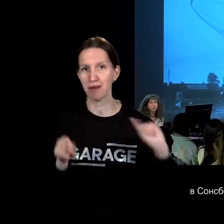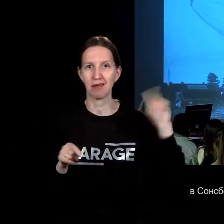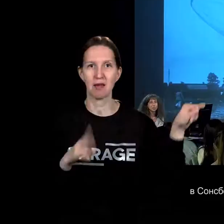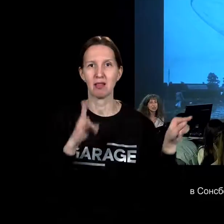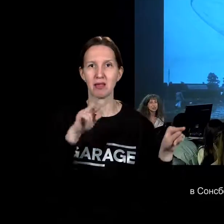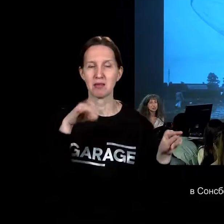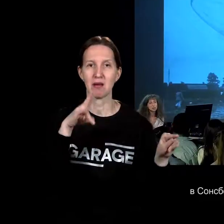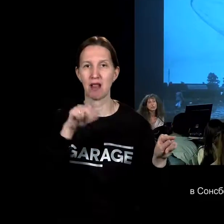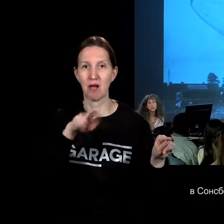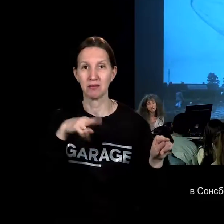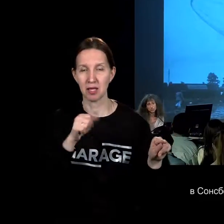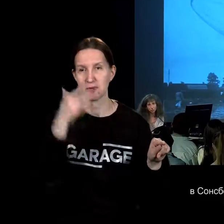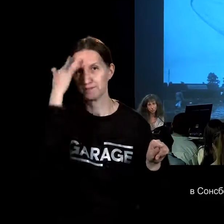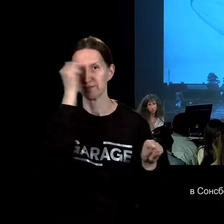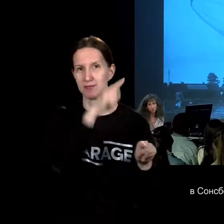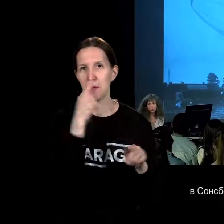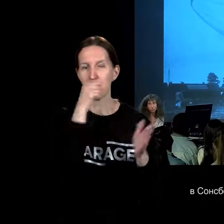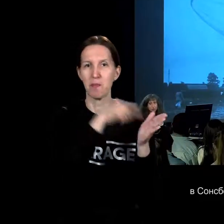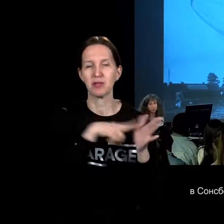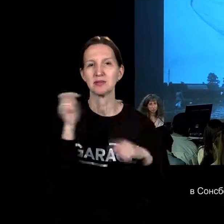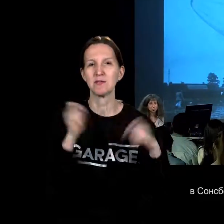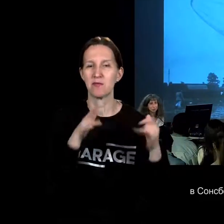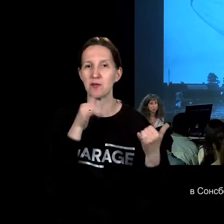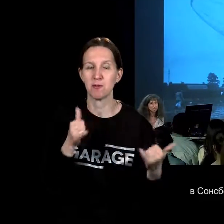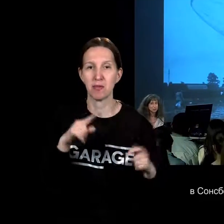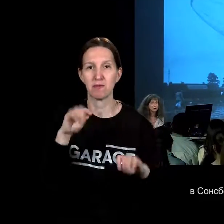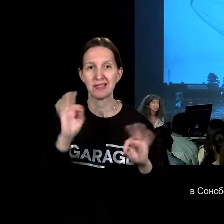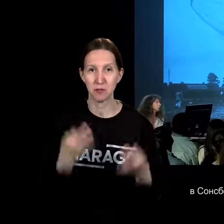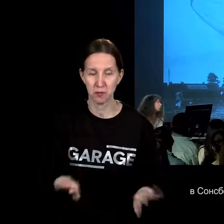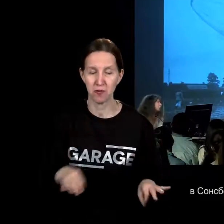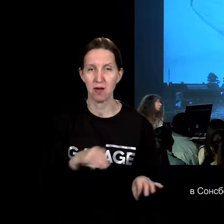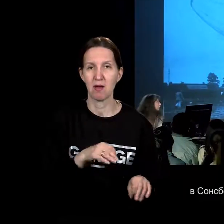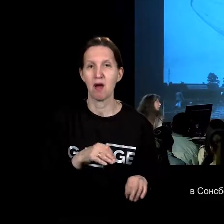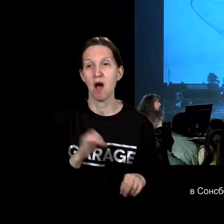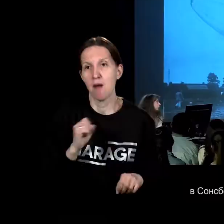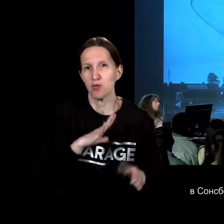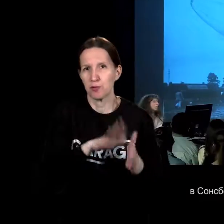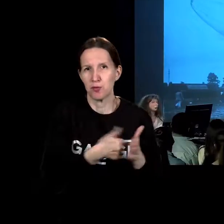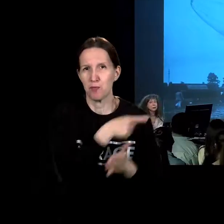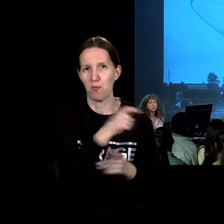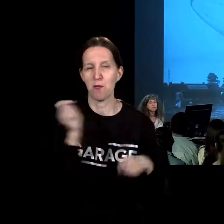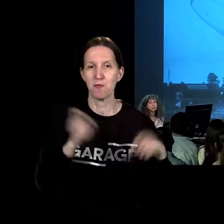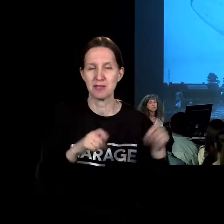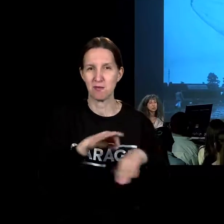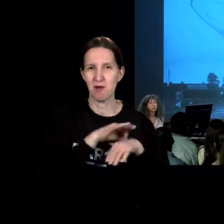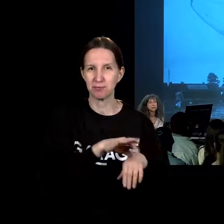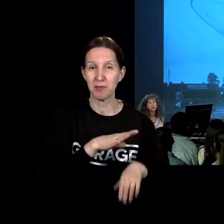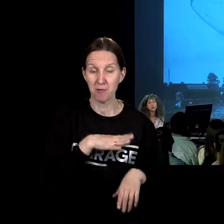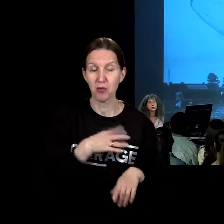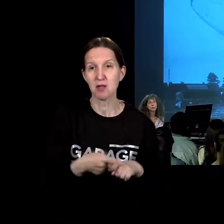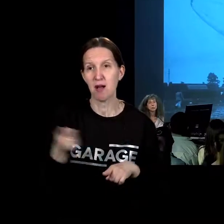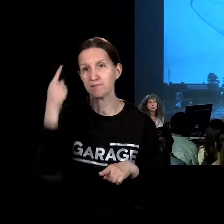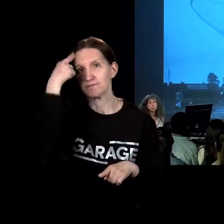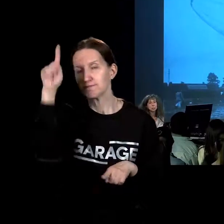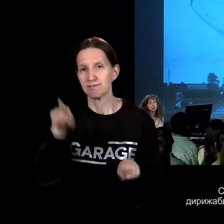Сонсбек, на фестиваль современного искусства, который в Сонсбеке регулярно происходил, может быть, еще происходит. Но из этой затеи, к